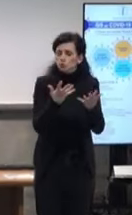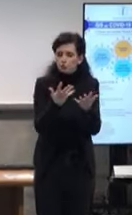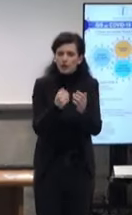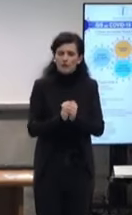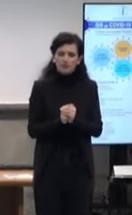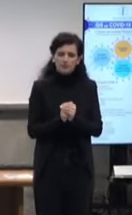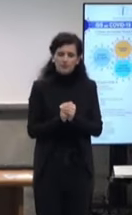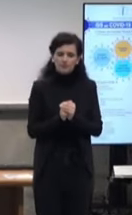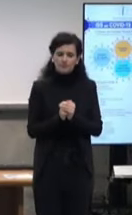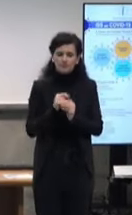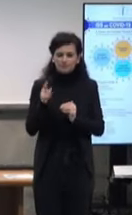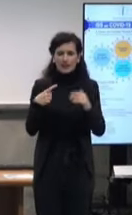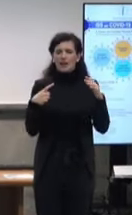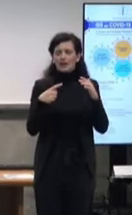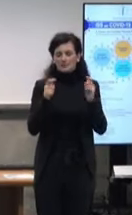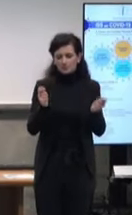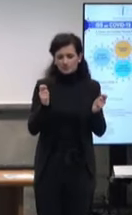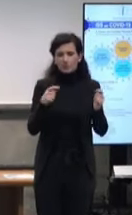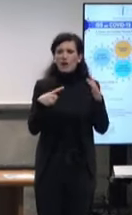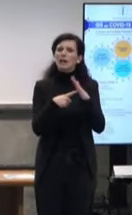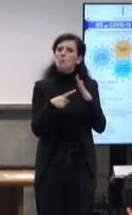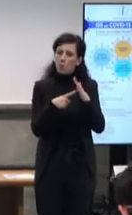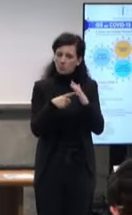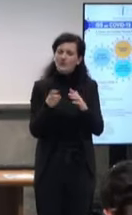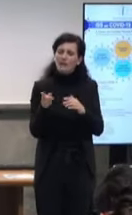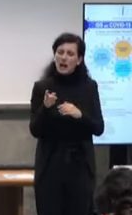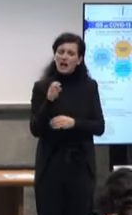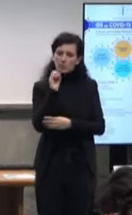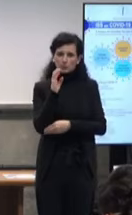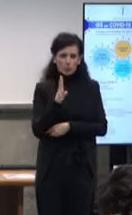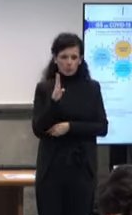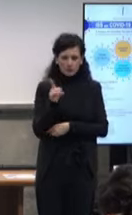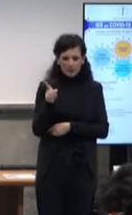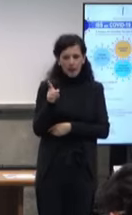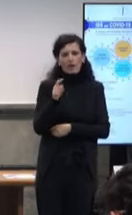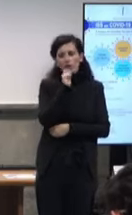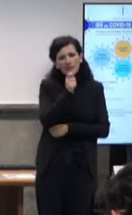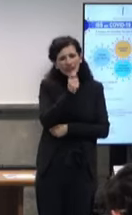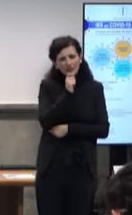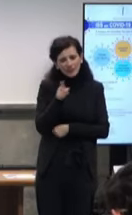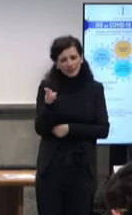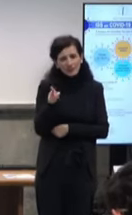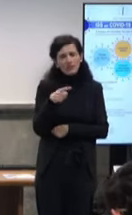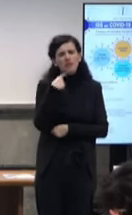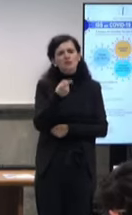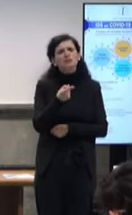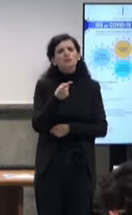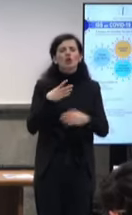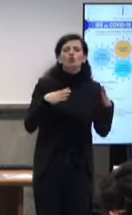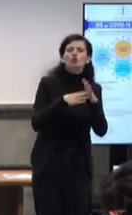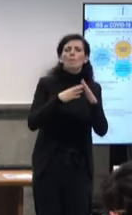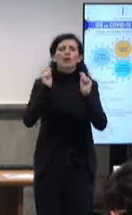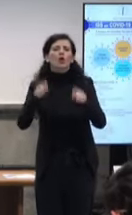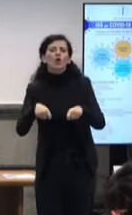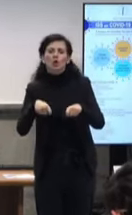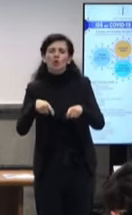con lei su repubblica professor brusaferro nel quale lei faceva riferimento a questa sistema dello stop and go cioè il